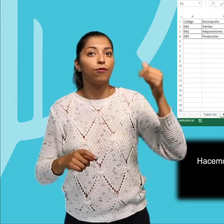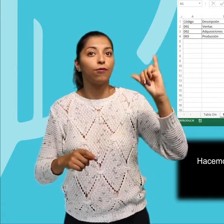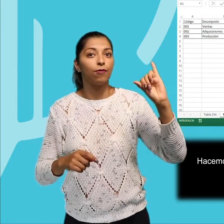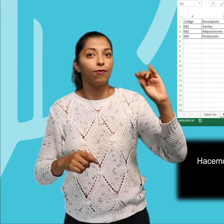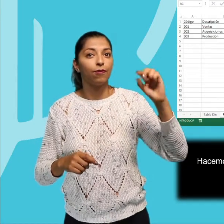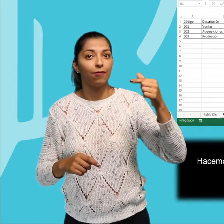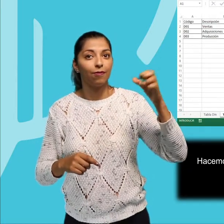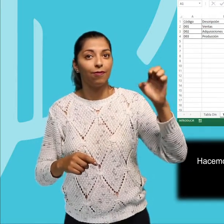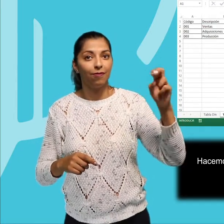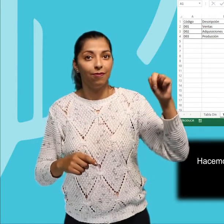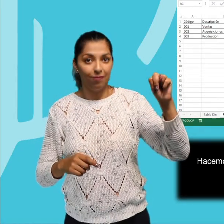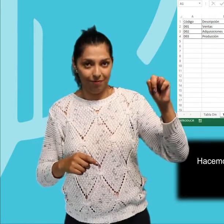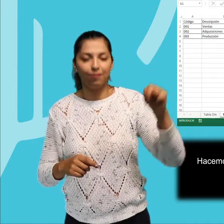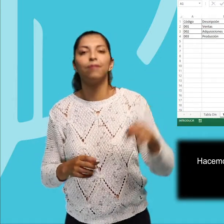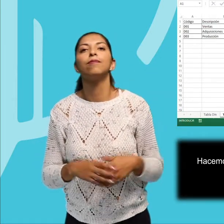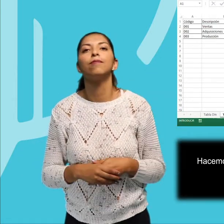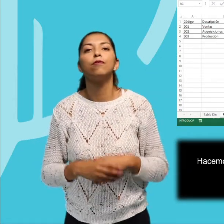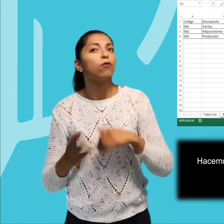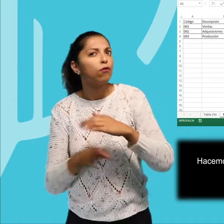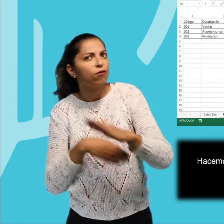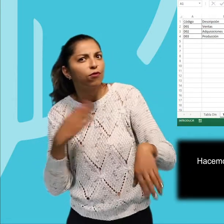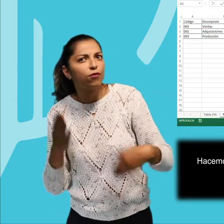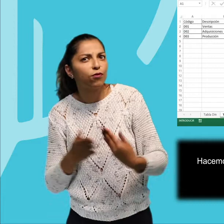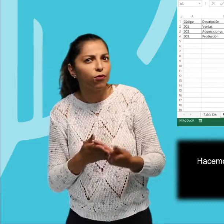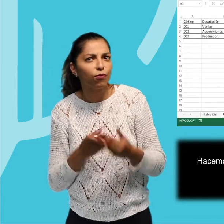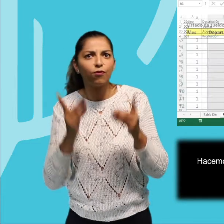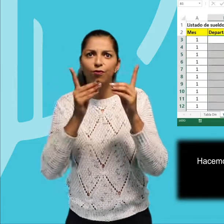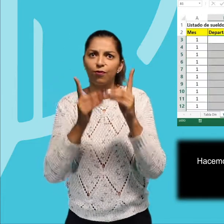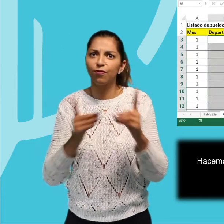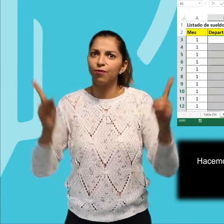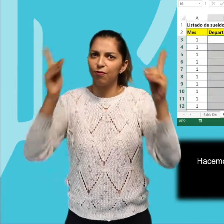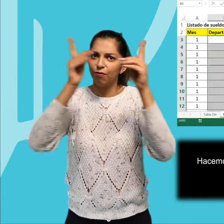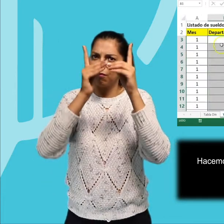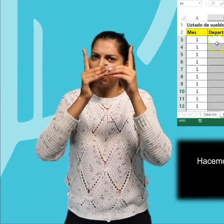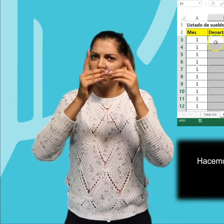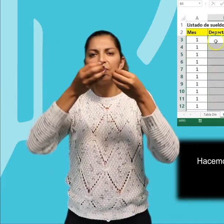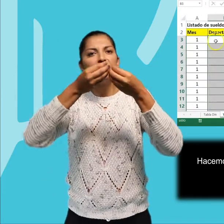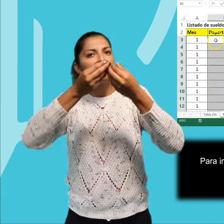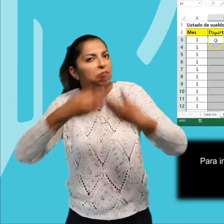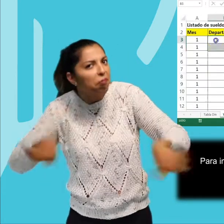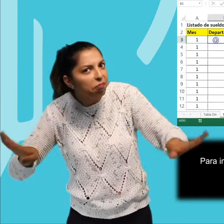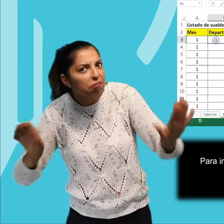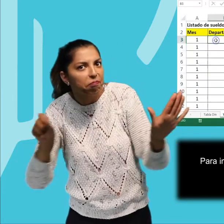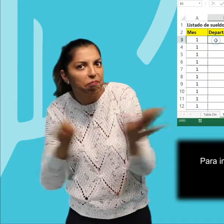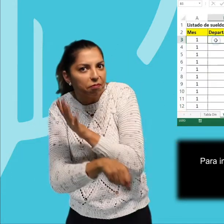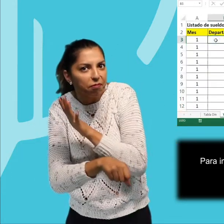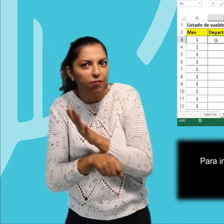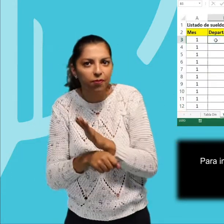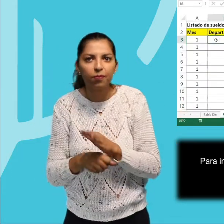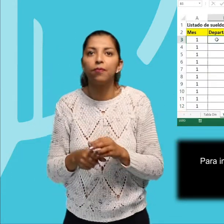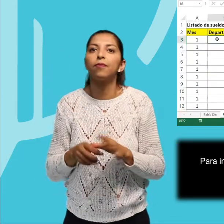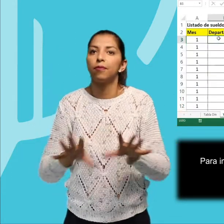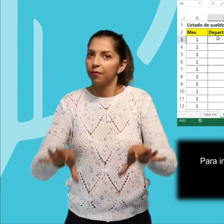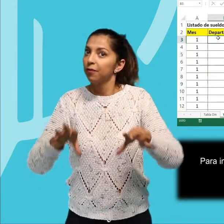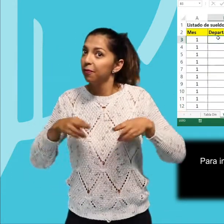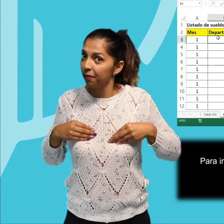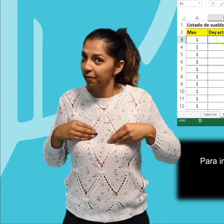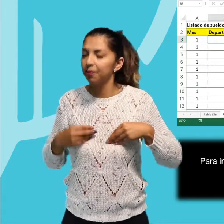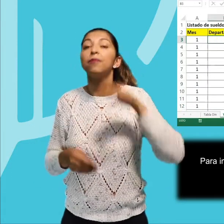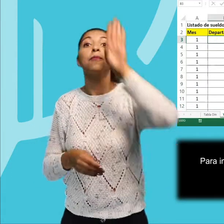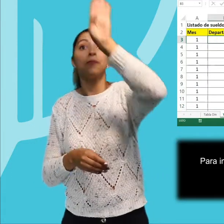origen y una vez ingresado todos los parámetros, hacemos aceptar. Para ingresar los